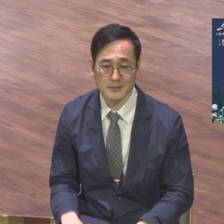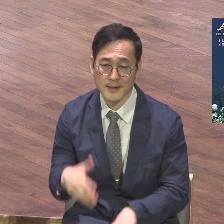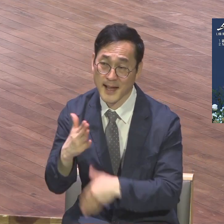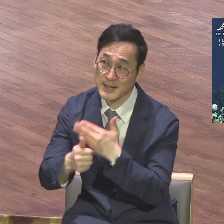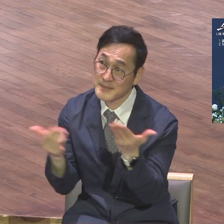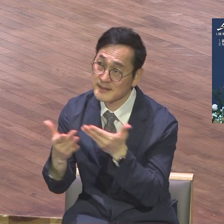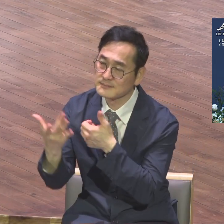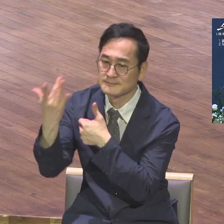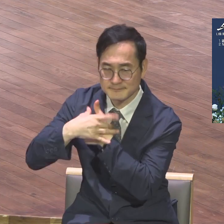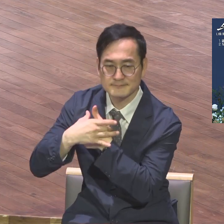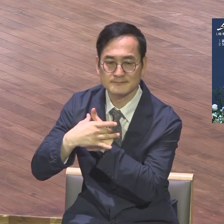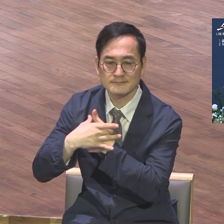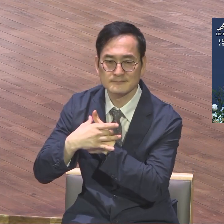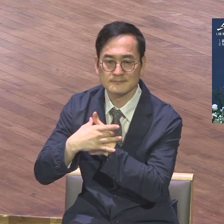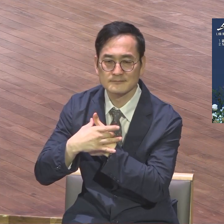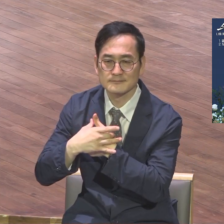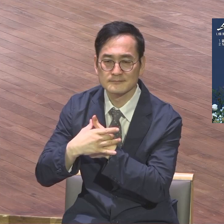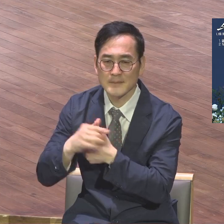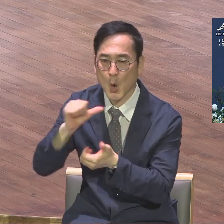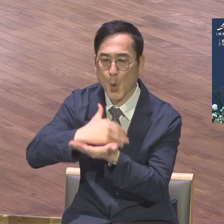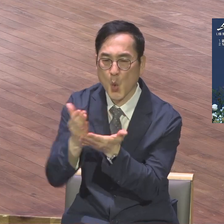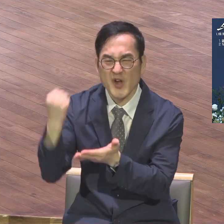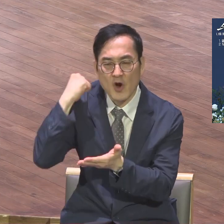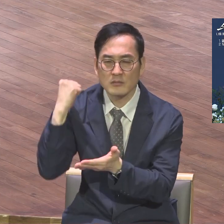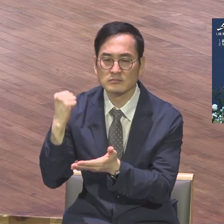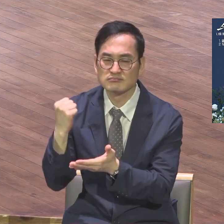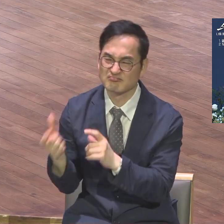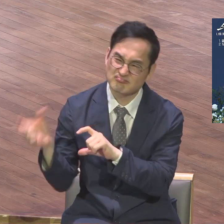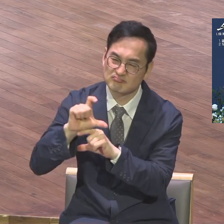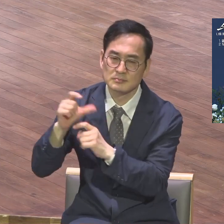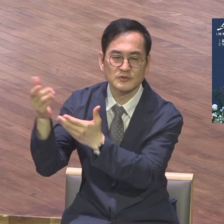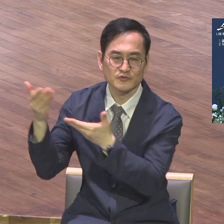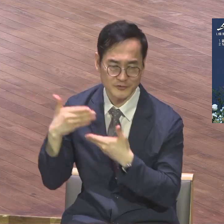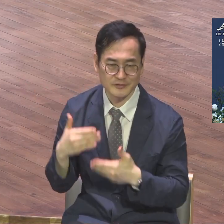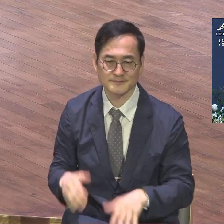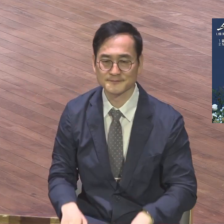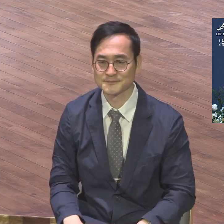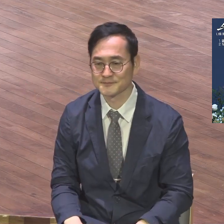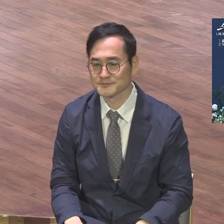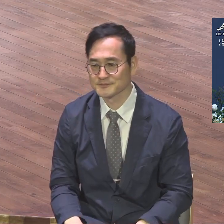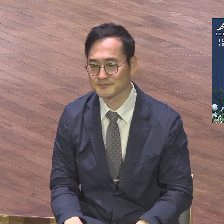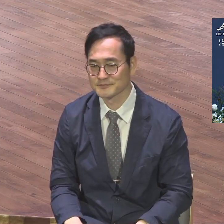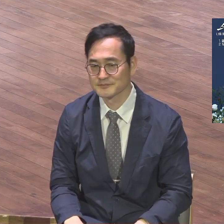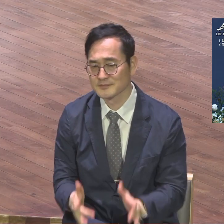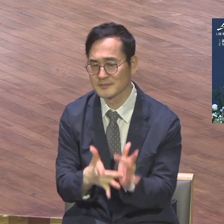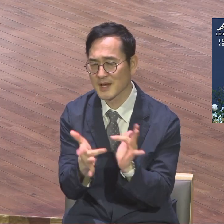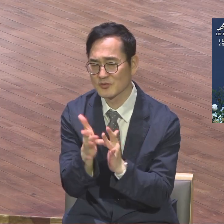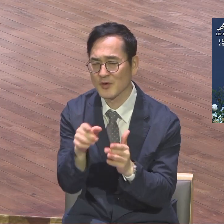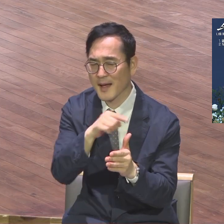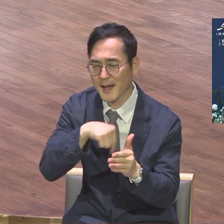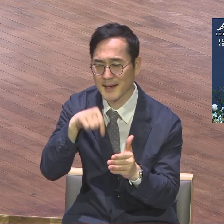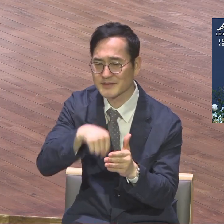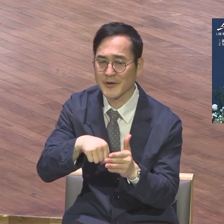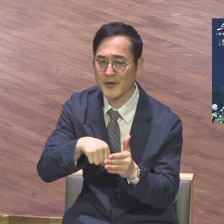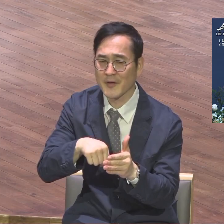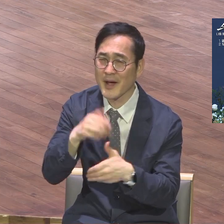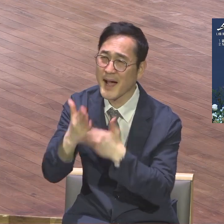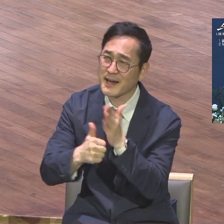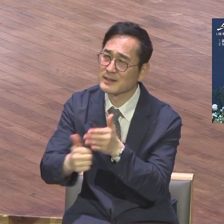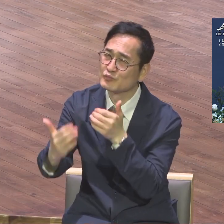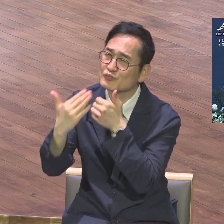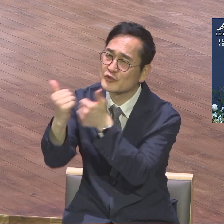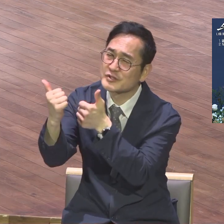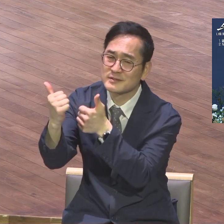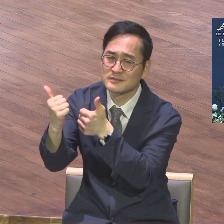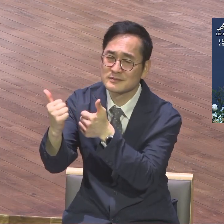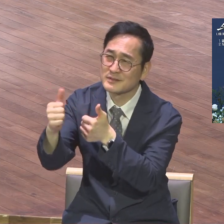감당할 수 있도록 오력을 다 주셨습니다. 그리스도 예수 안에서 하나님 위에서 부르신 부름의 상을